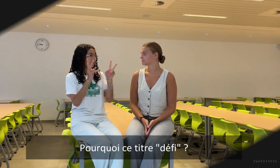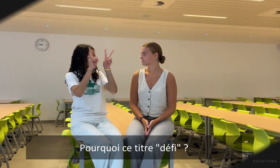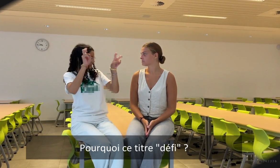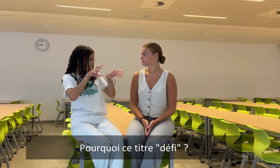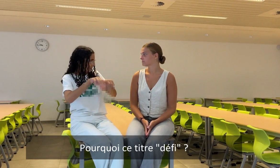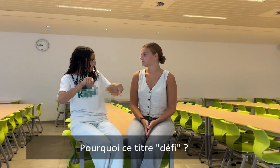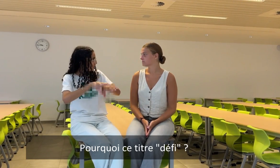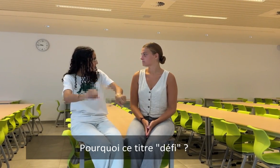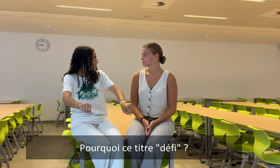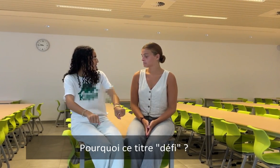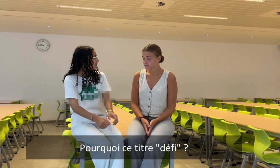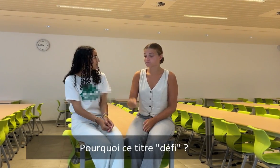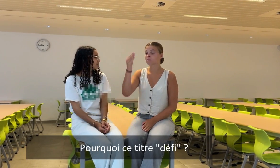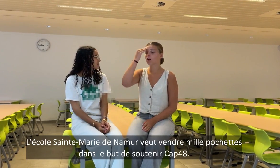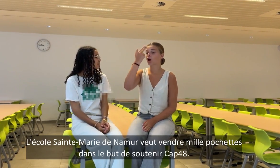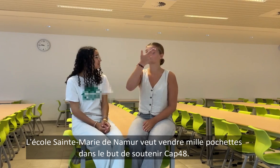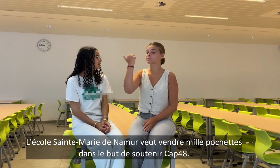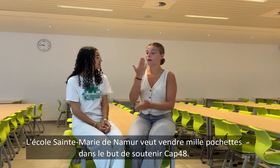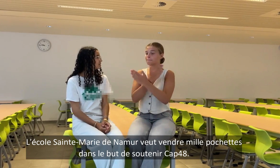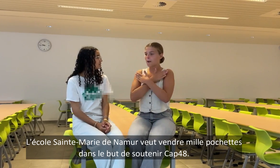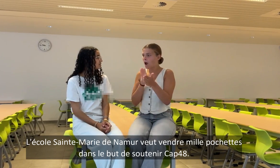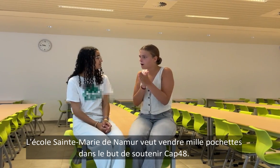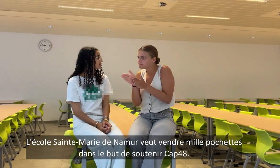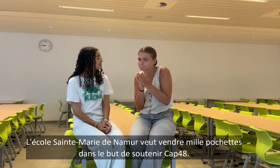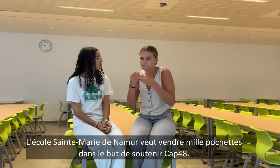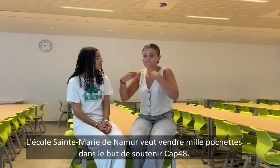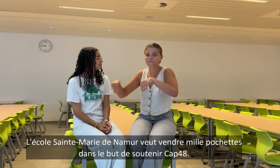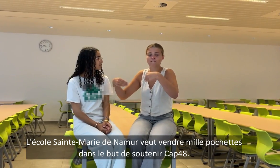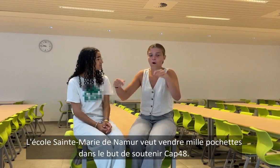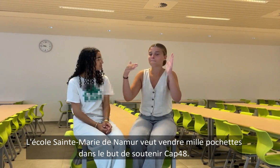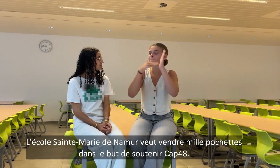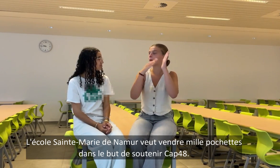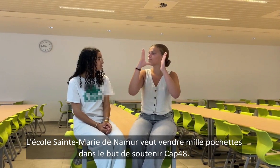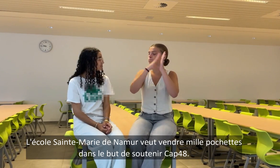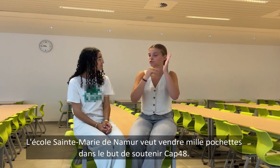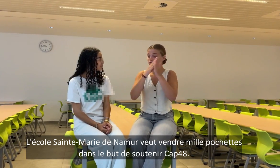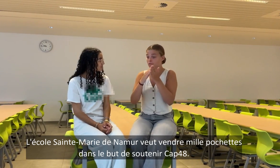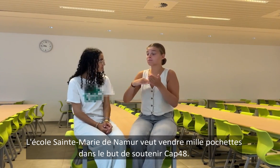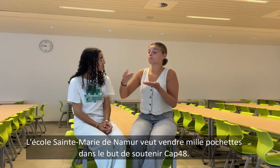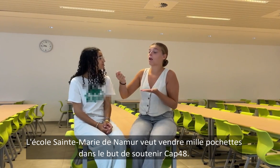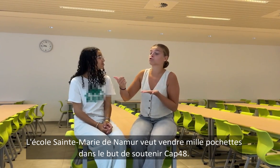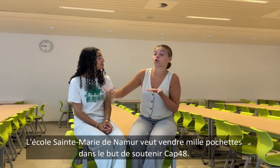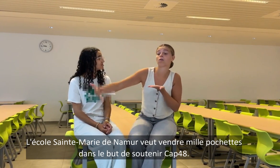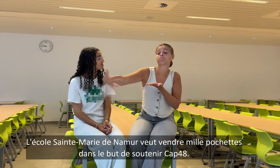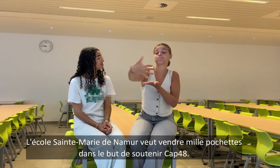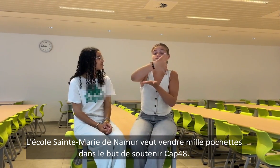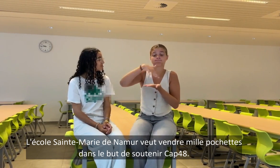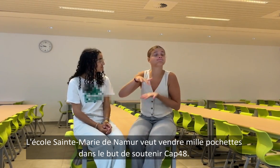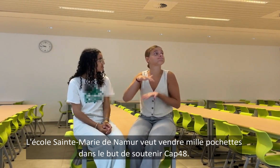Pourquoi ce titre défi? L'école Sainte-Marie Namur veut vendre 1000 pochettes dans le but de soutenir Cap